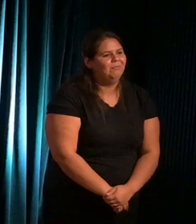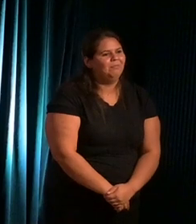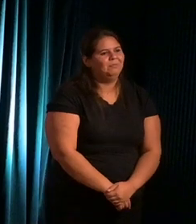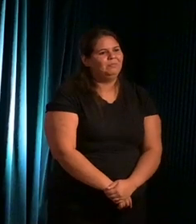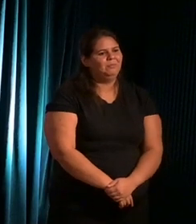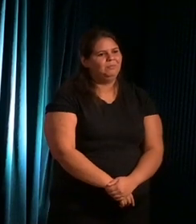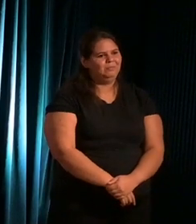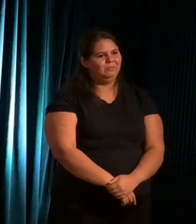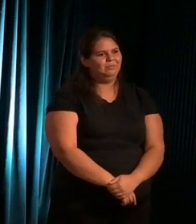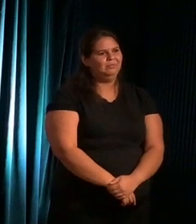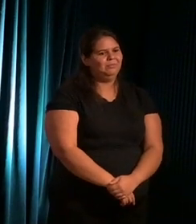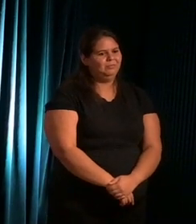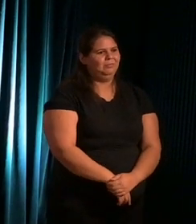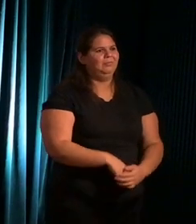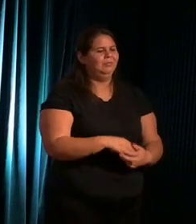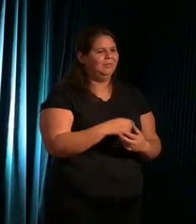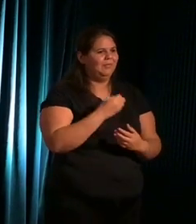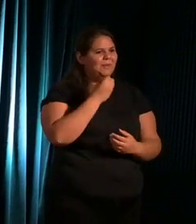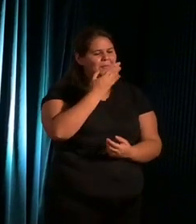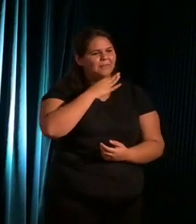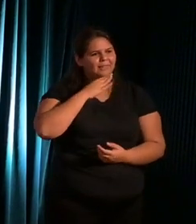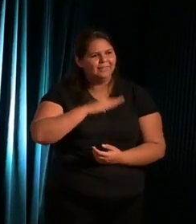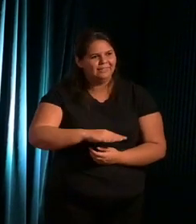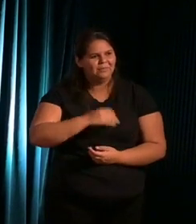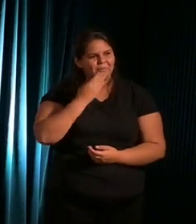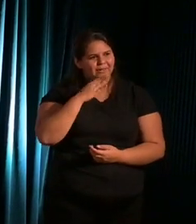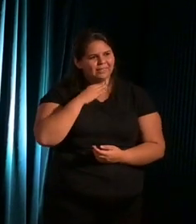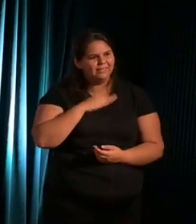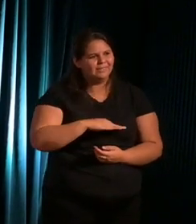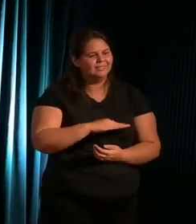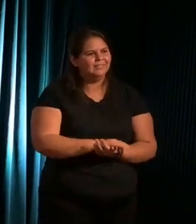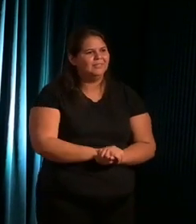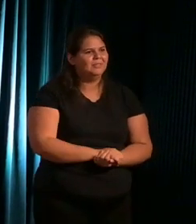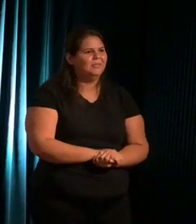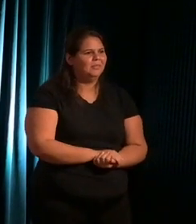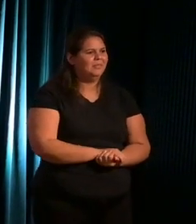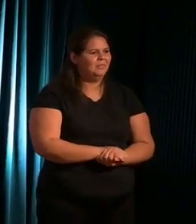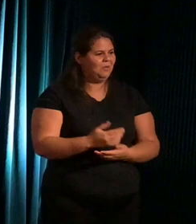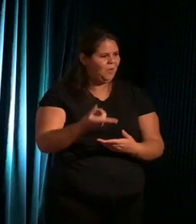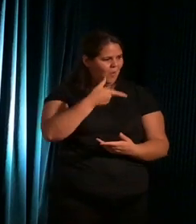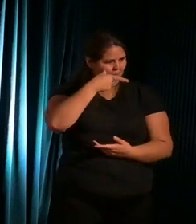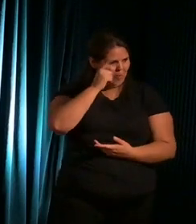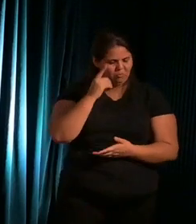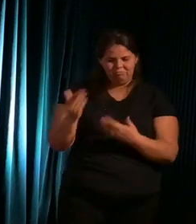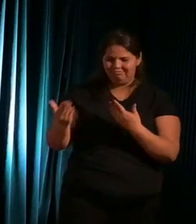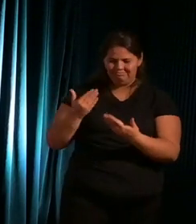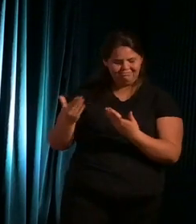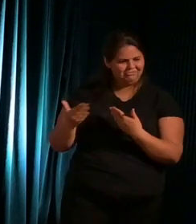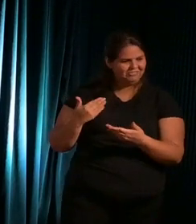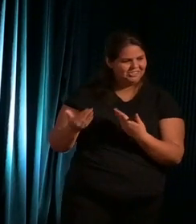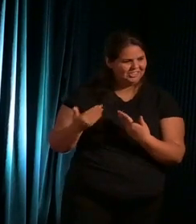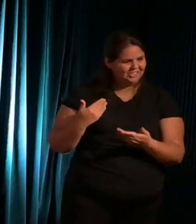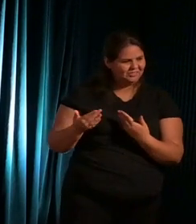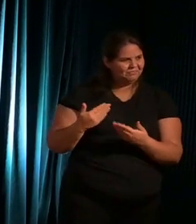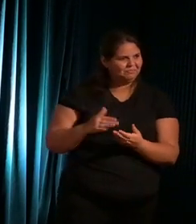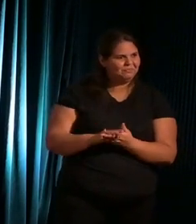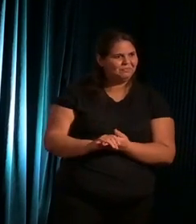Que legal. Boa tarde, Walter. Boa tarde. A gente esteve conversando ontem, né?